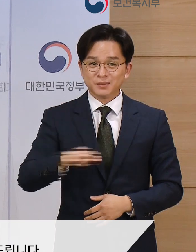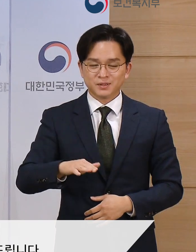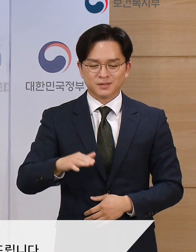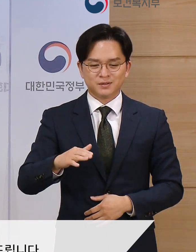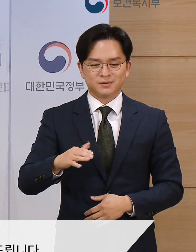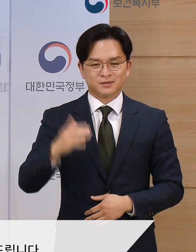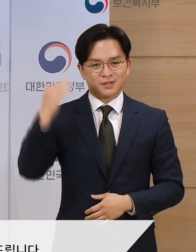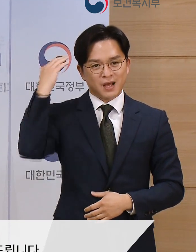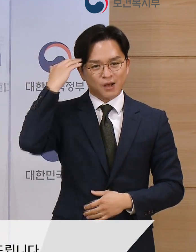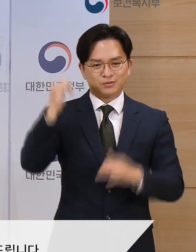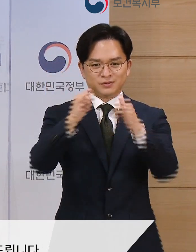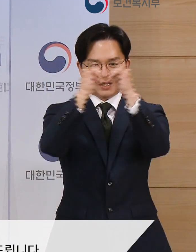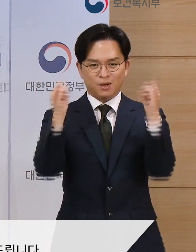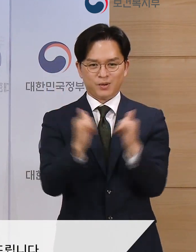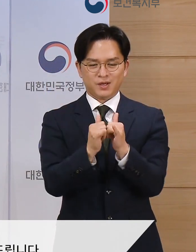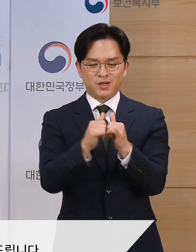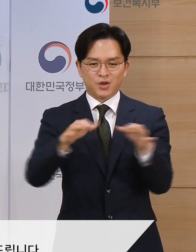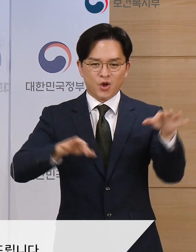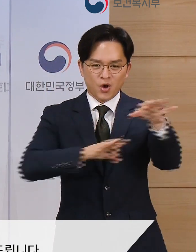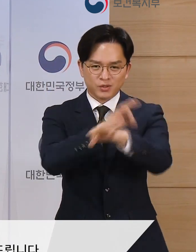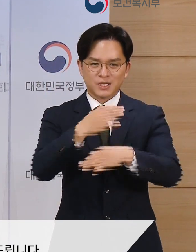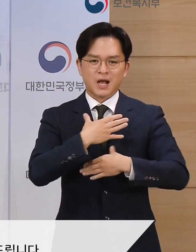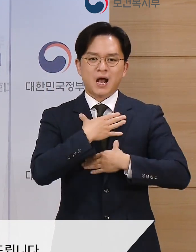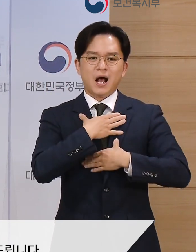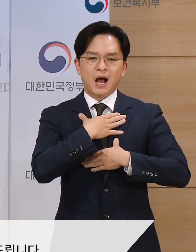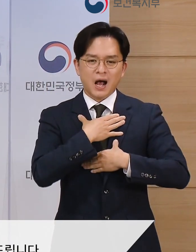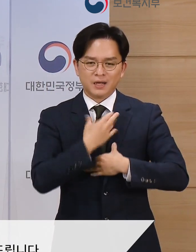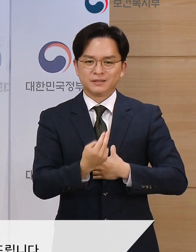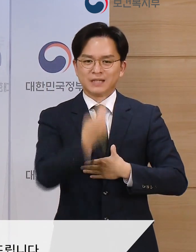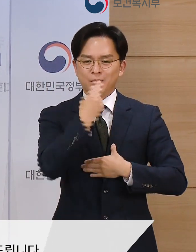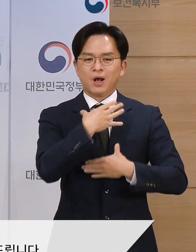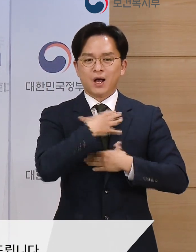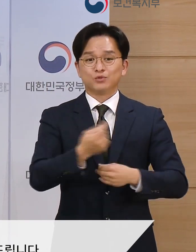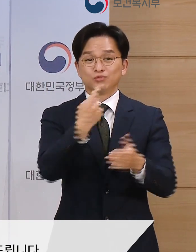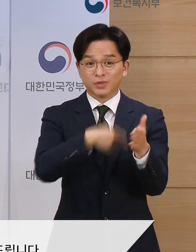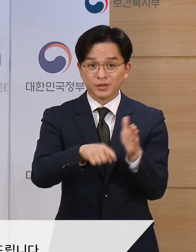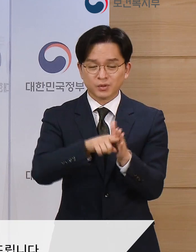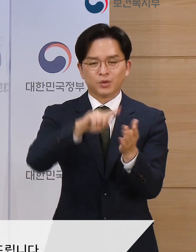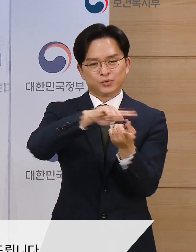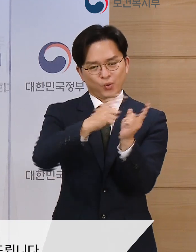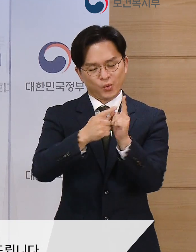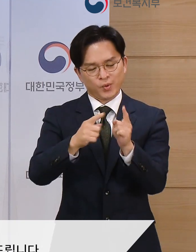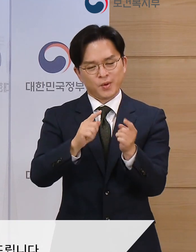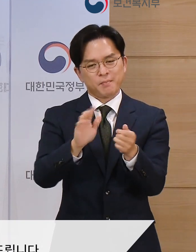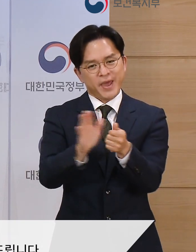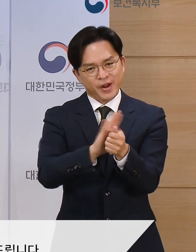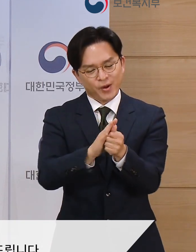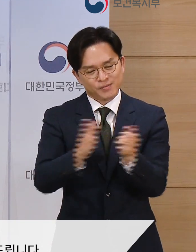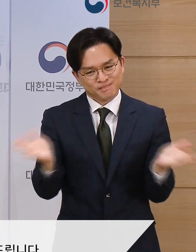위해서 서로가 서로에게 배려하고 함께 노력해 주실 것을 부탁드립니다.